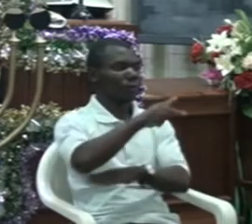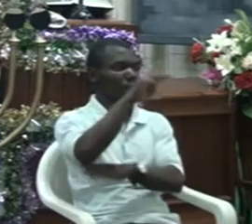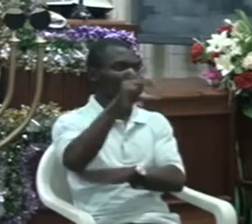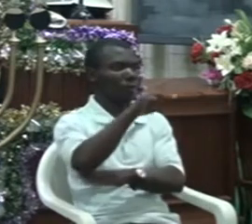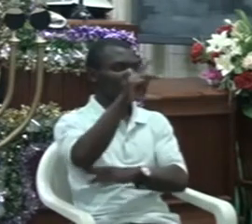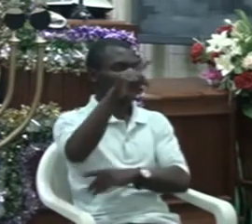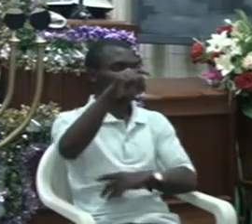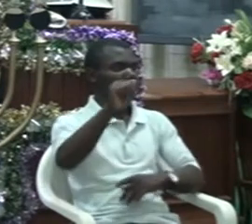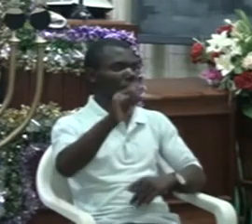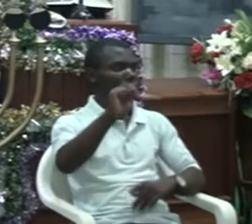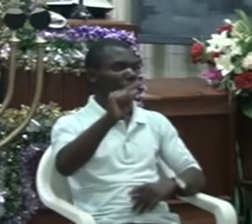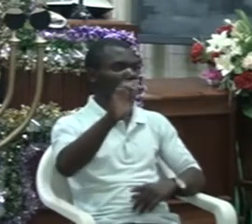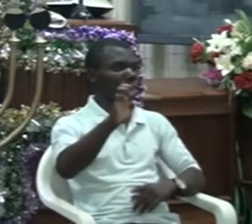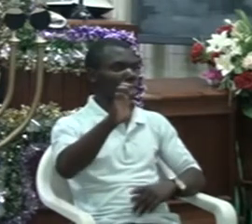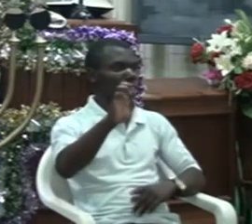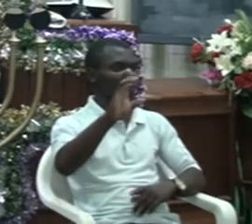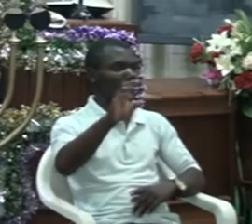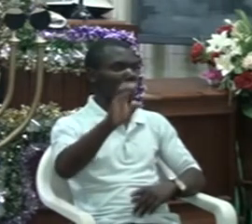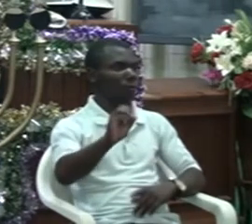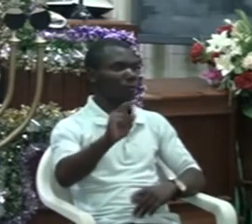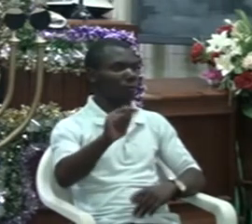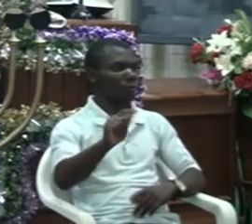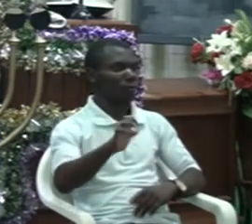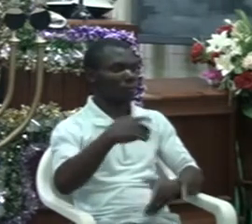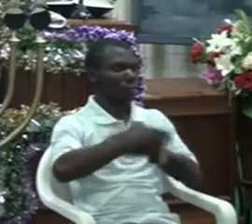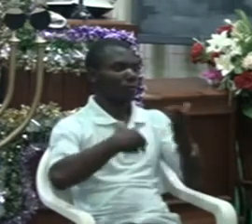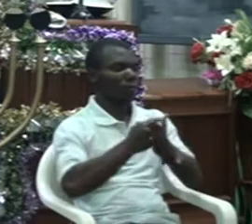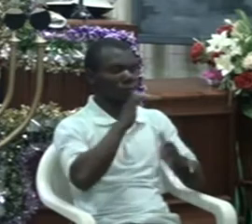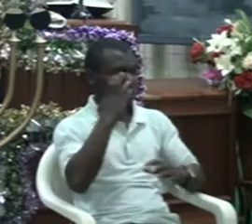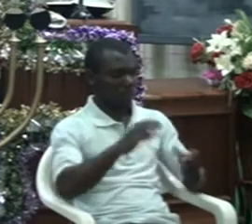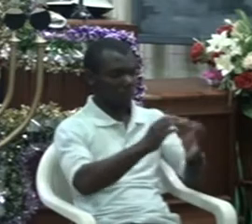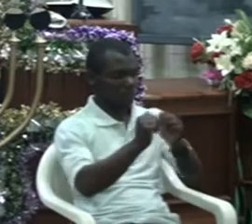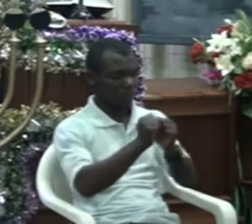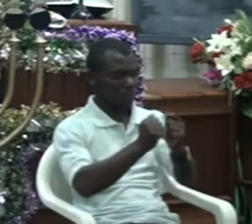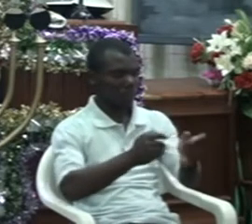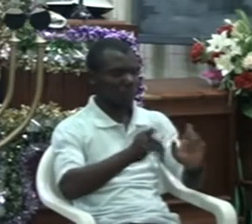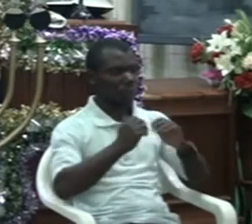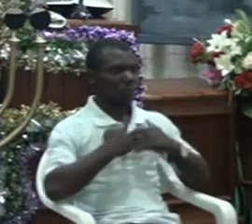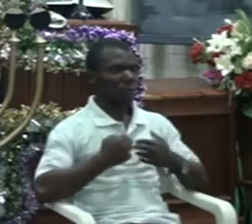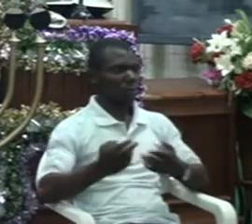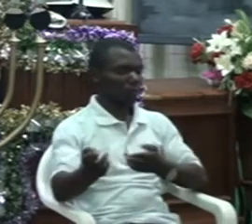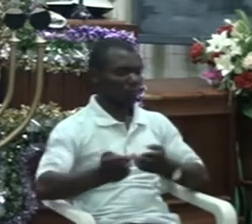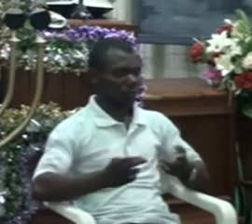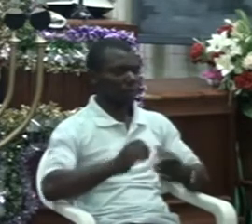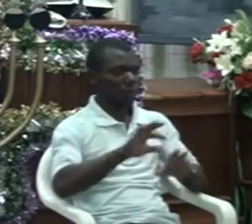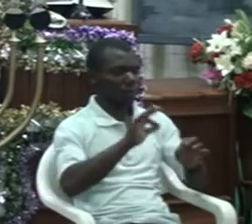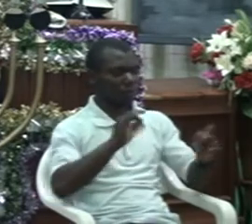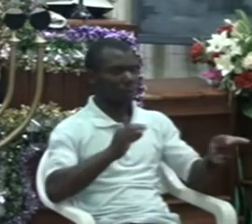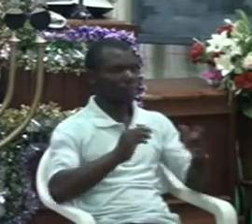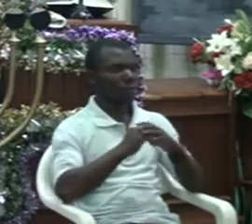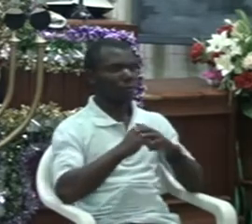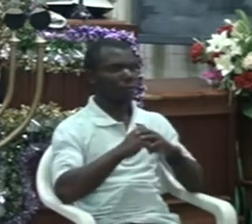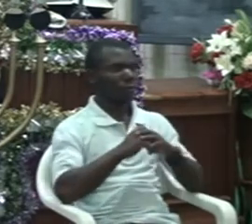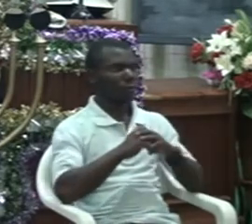de la Pentecôte. C'est là qu'ils étaient tous ensemble. Ma bakapoke. Et ils ont reçu le Saint Esprit. Ile siku